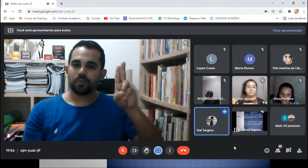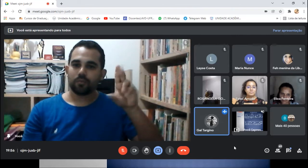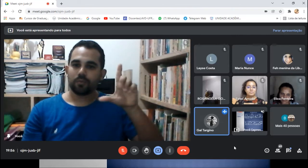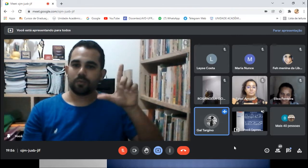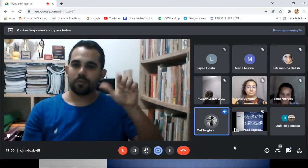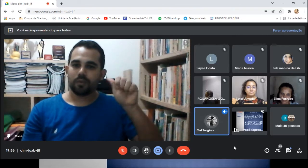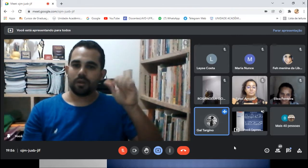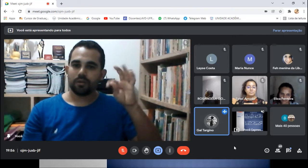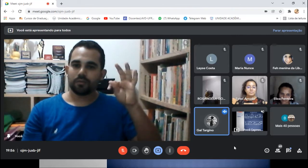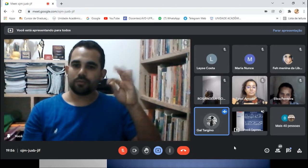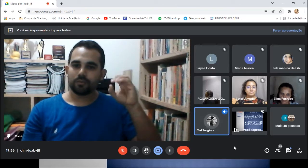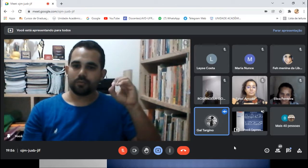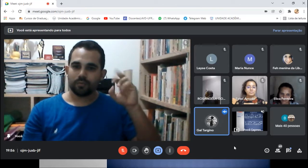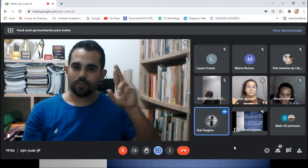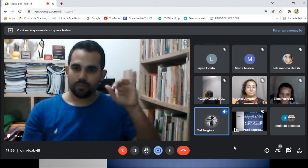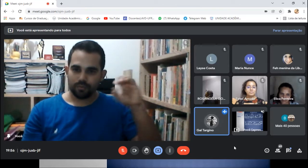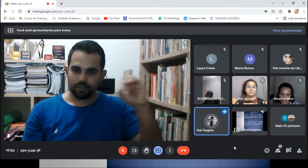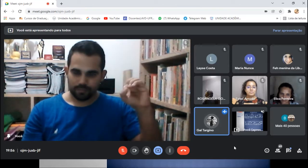A fonética articulatória,